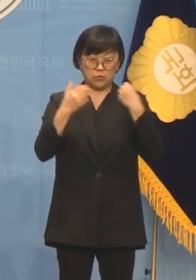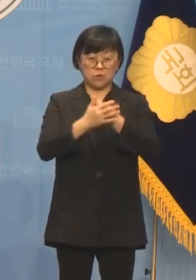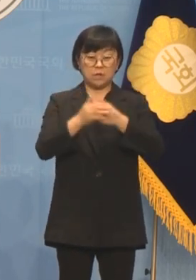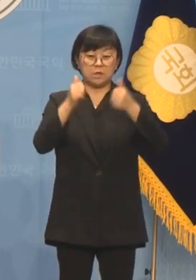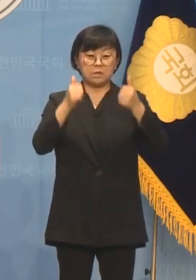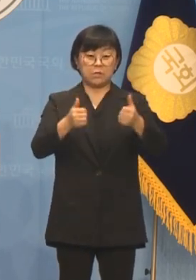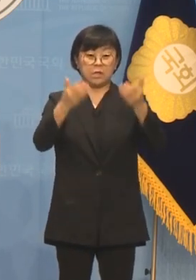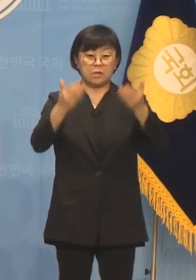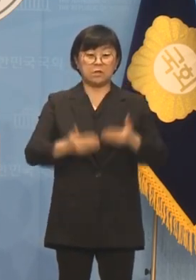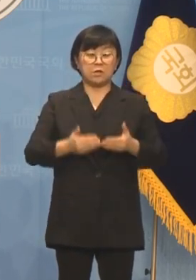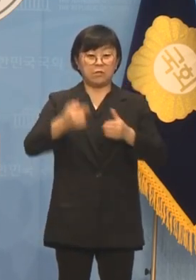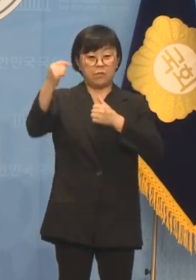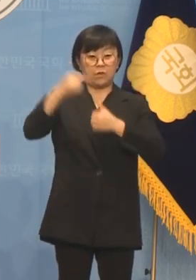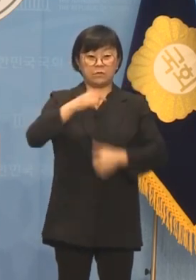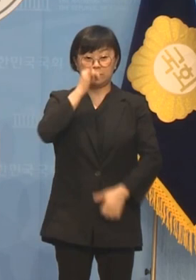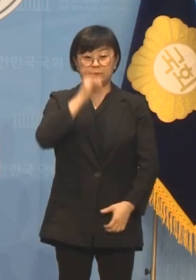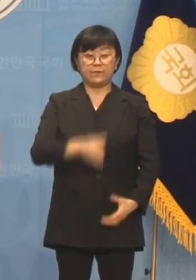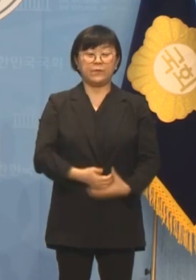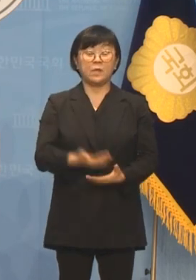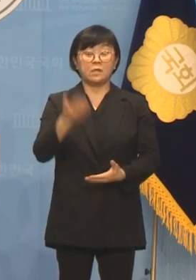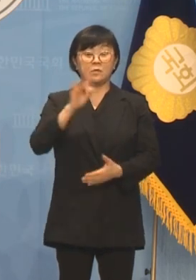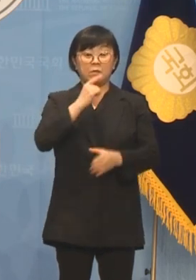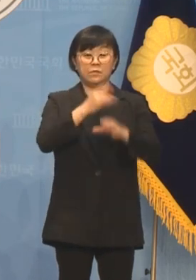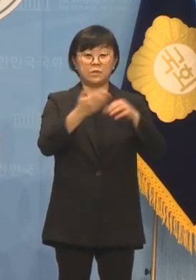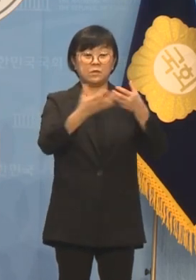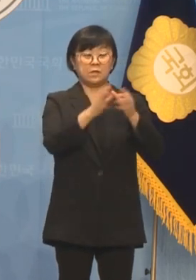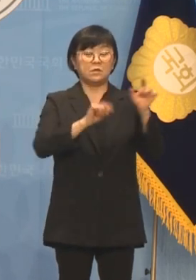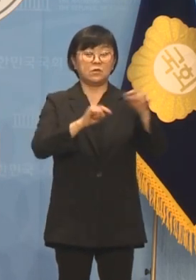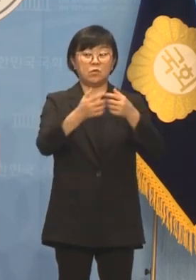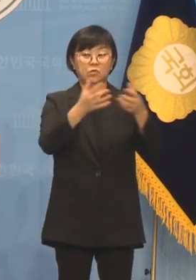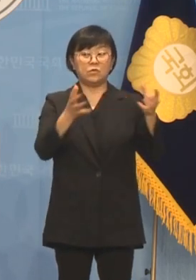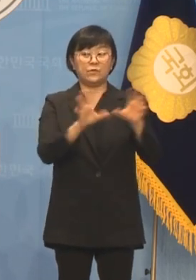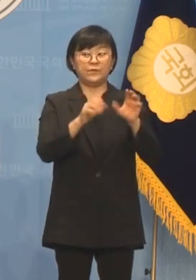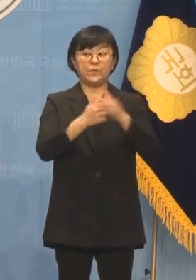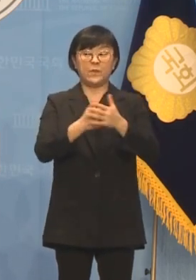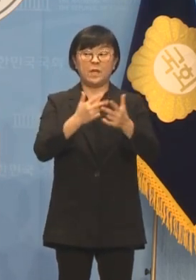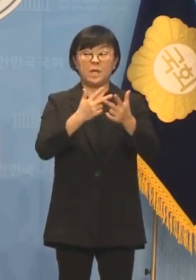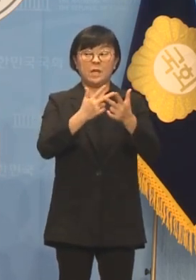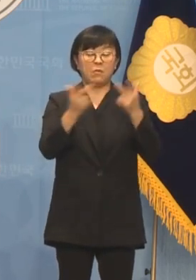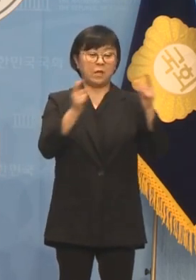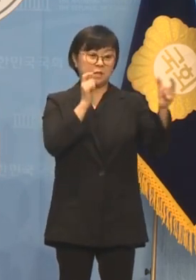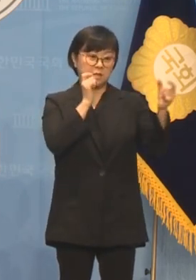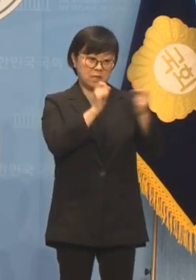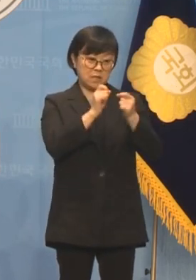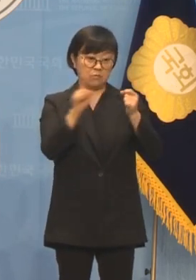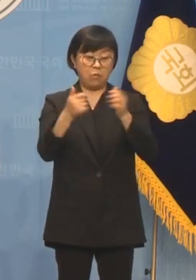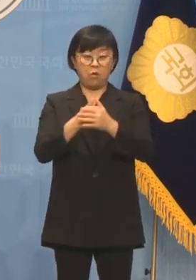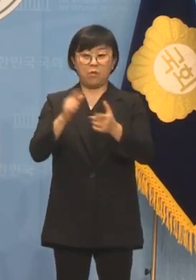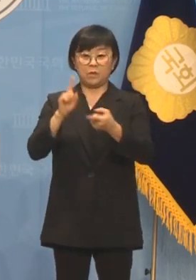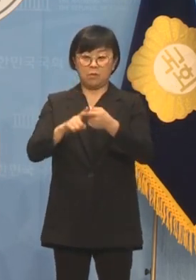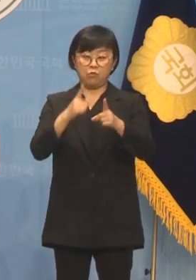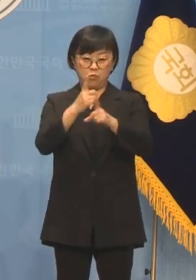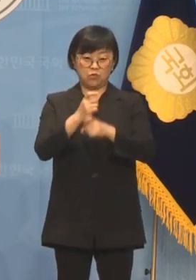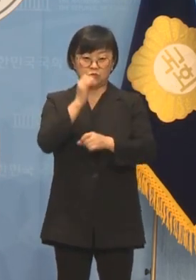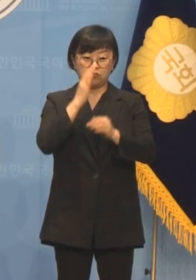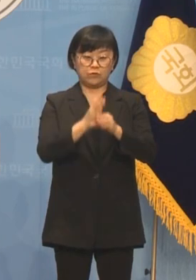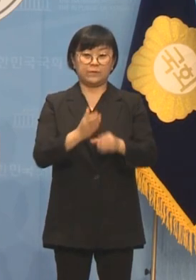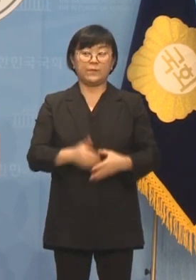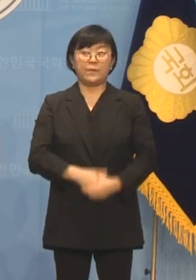수박이라니 그러나 민주당 지도부는 비명 친문에 대한 복수의 연이